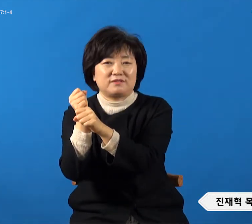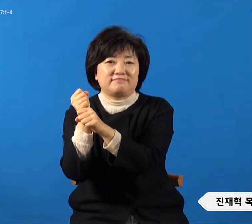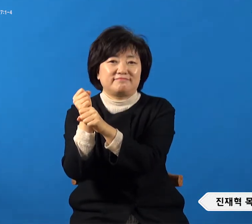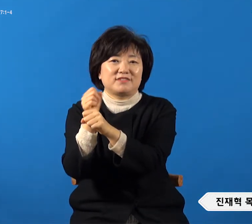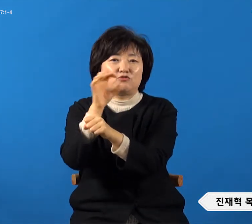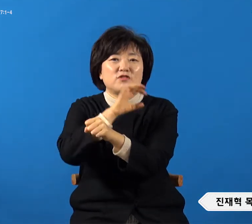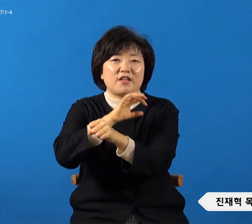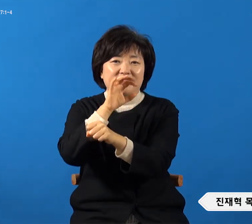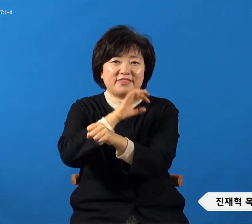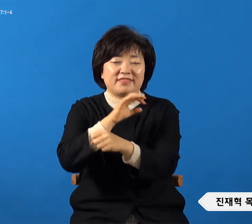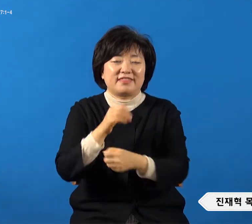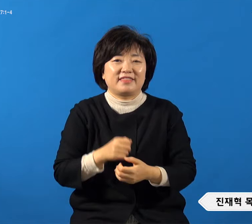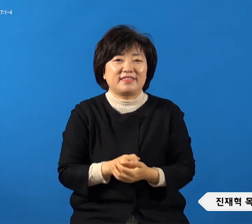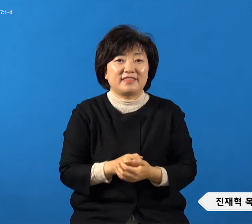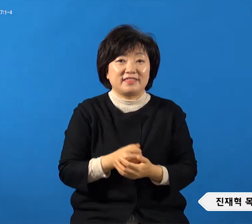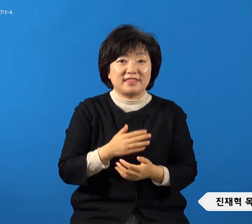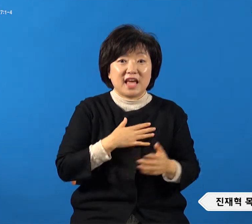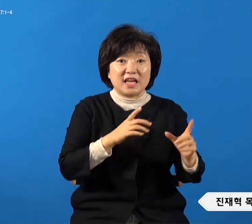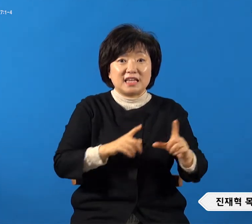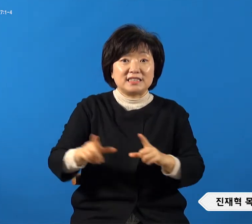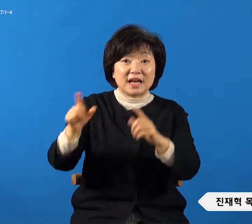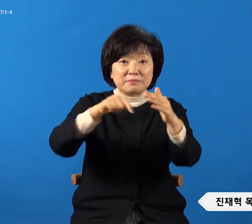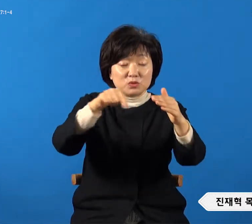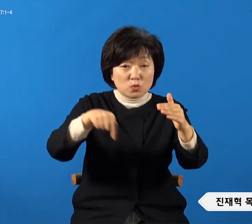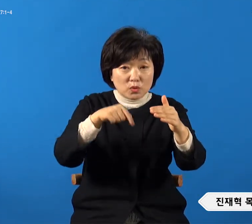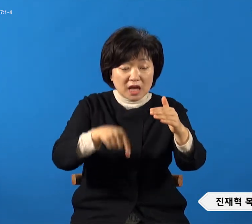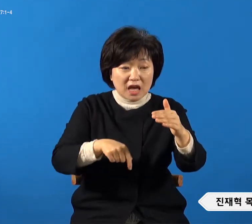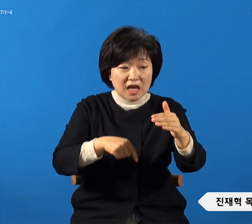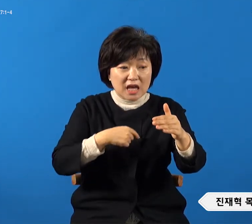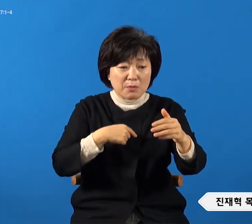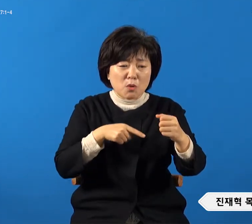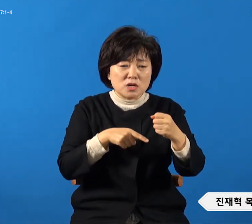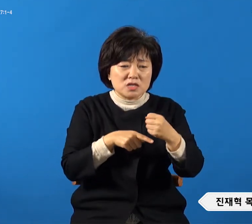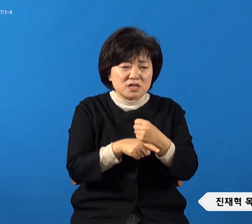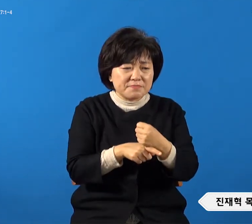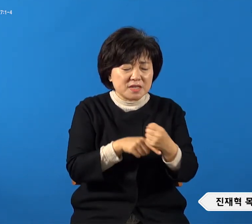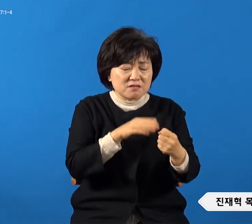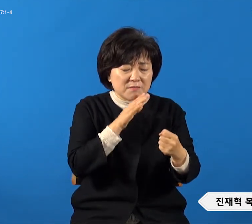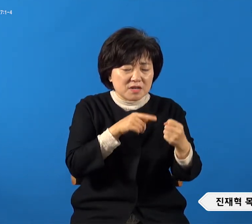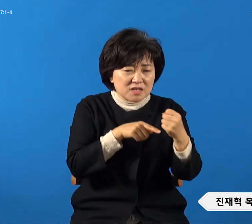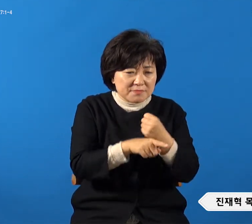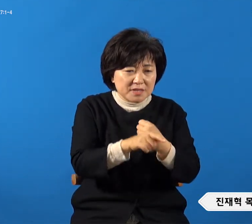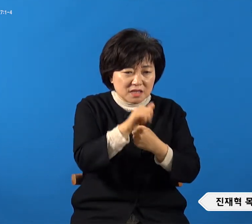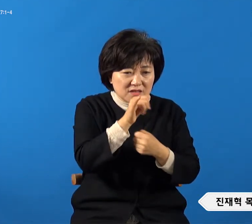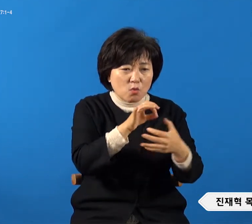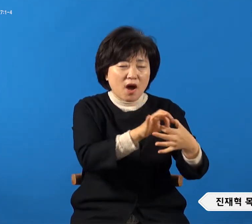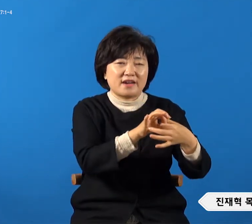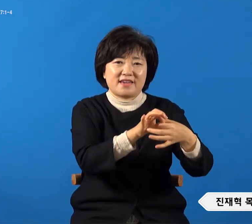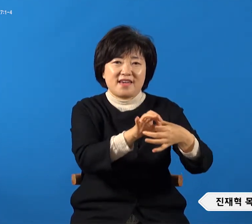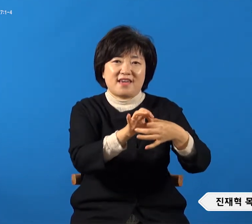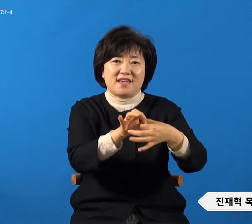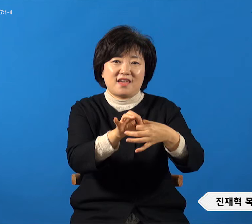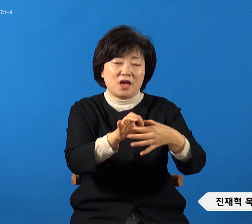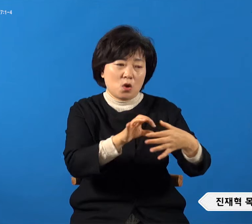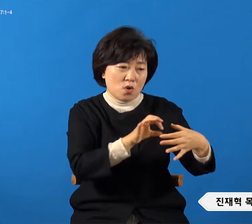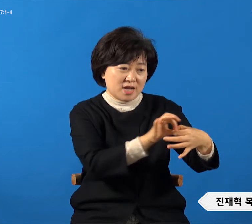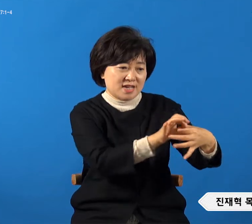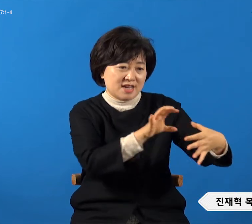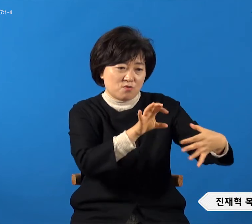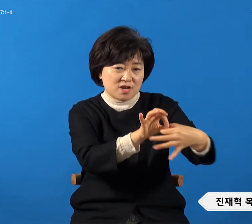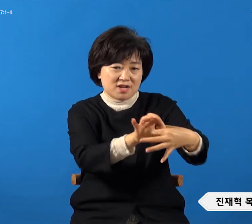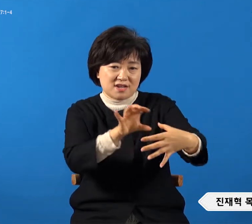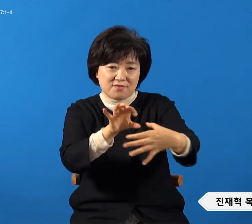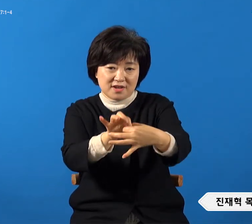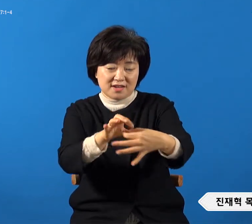훈련시키십니다. 우리의 삶 가운데 의미 있는 관계가 얼마나 중요한지 모릅니다. 우리는 그런 관계를